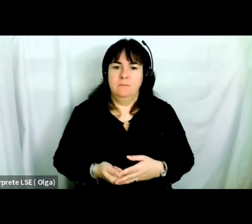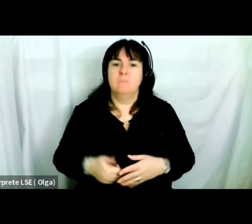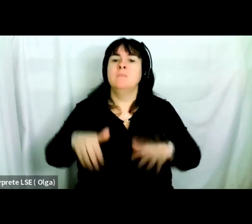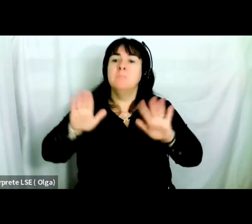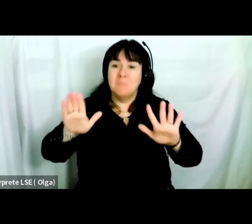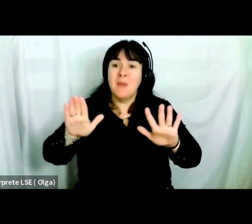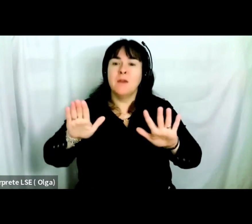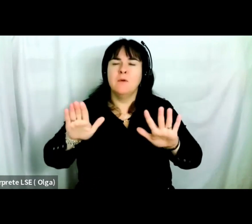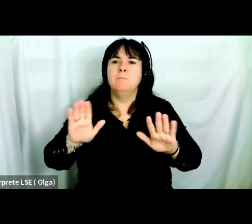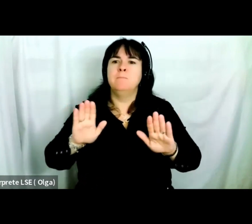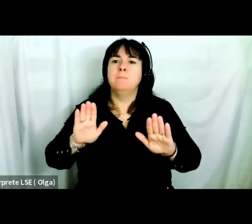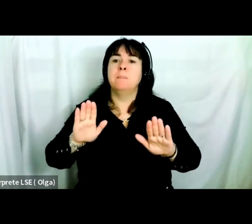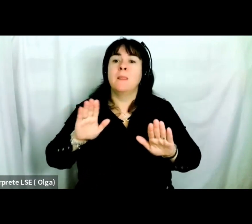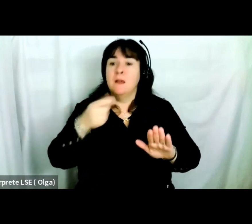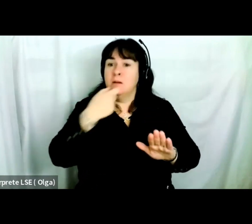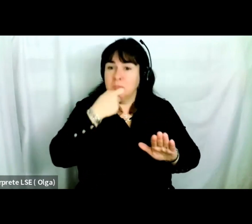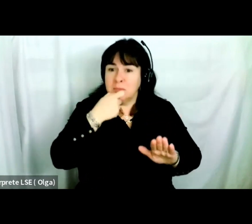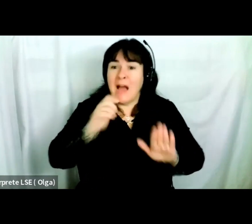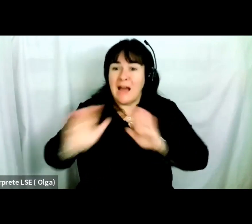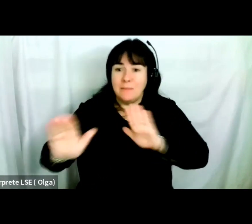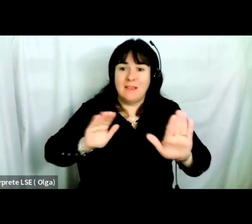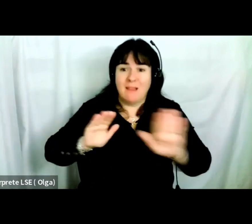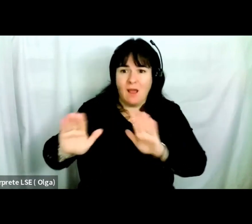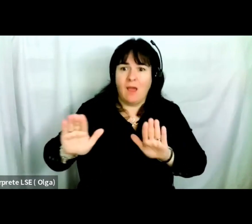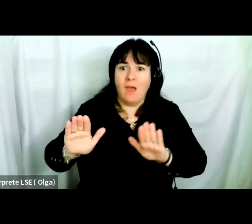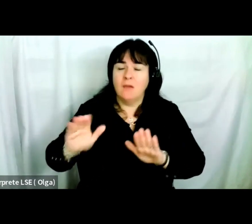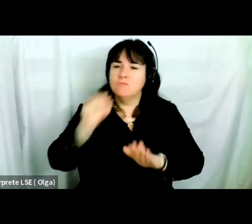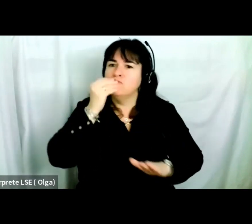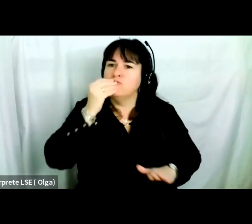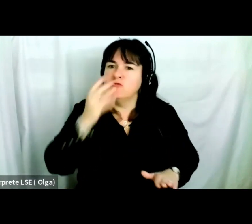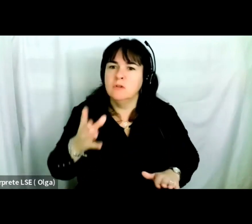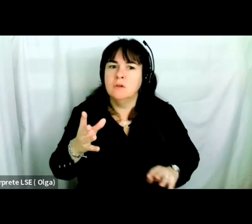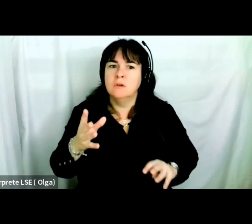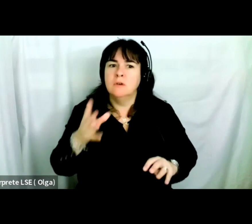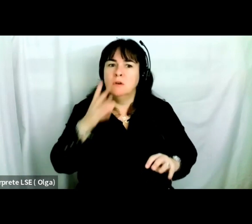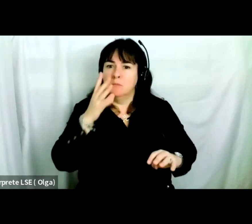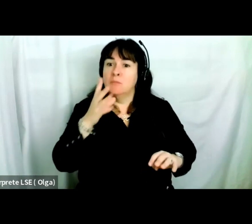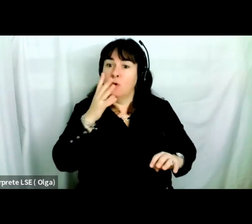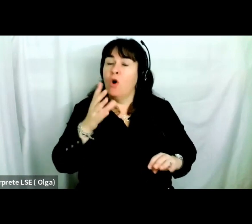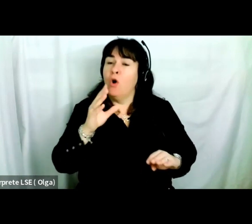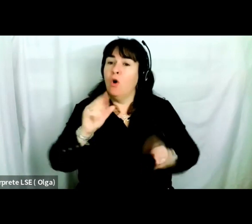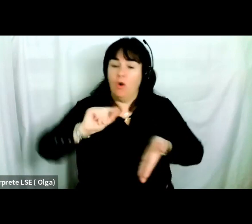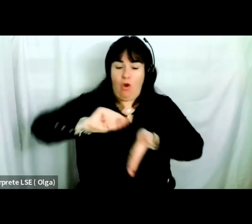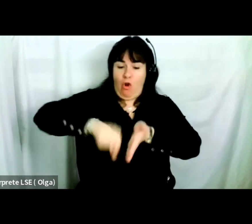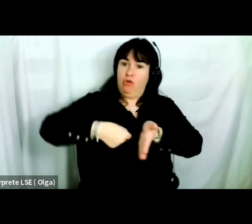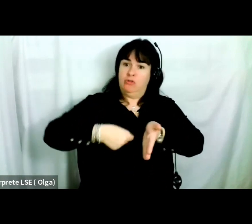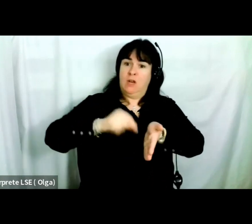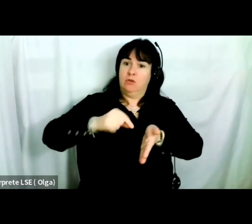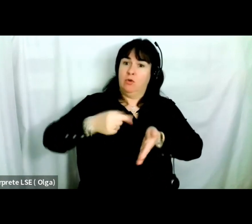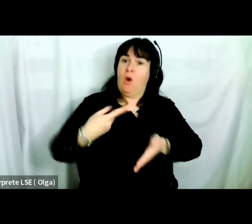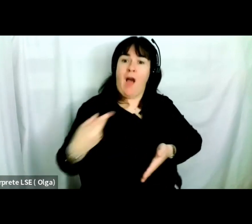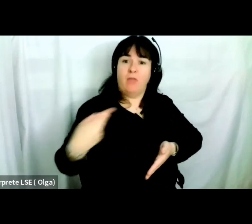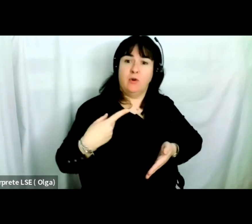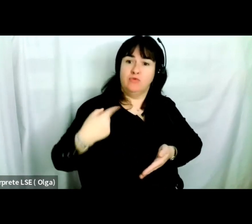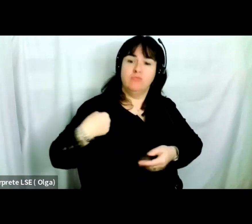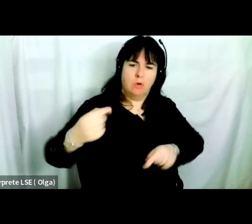la ventaja es que las partes establecen en sus contratos la